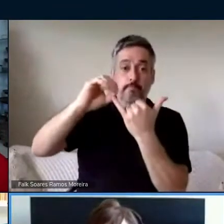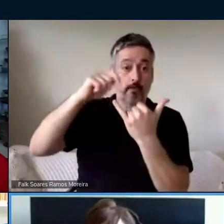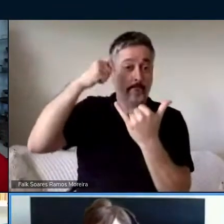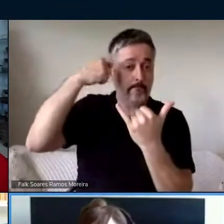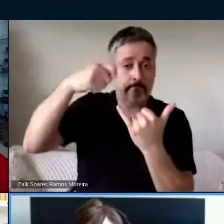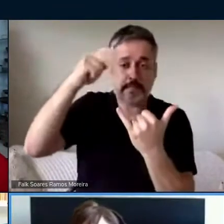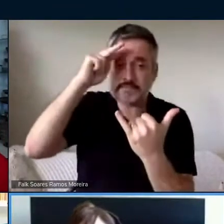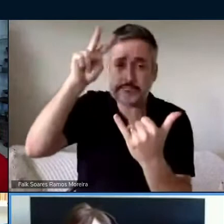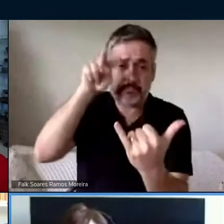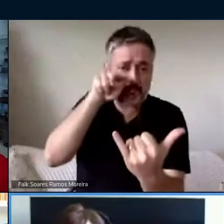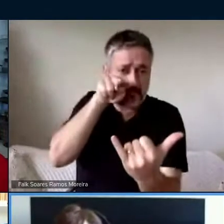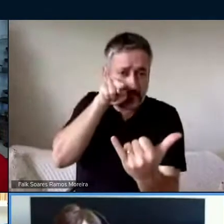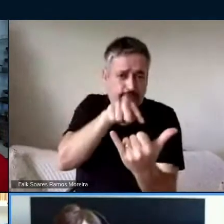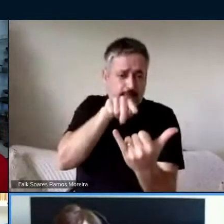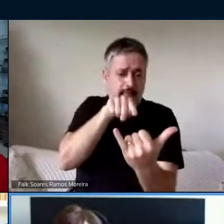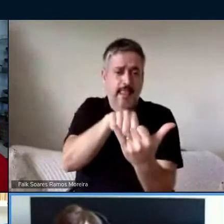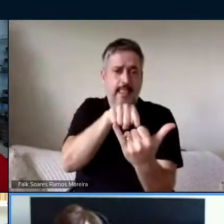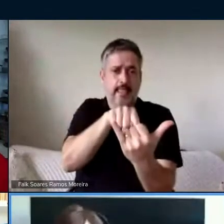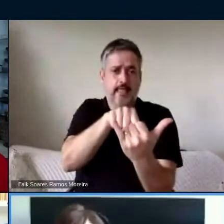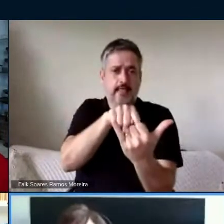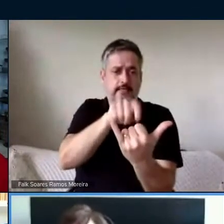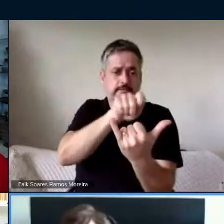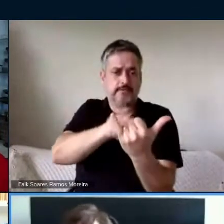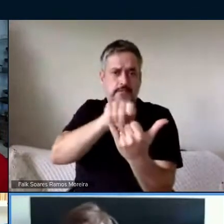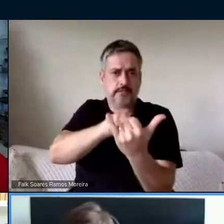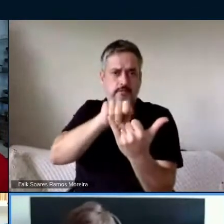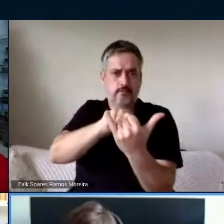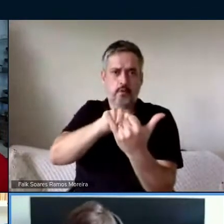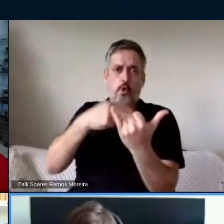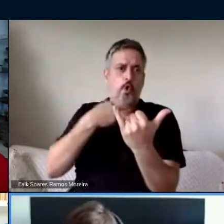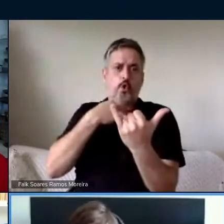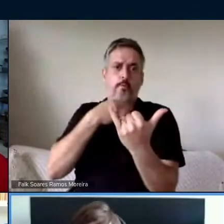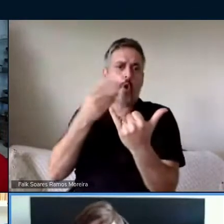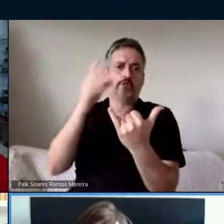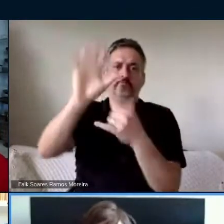que troca, vem para a construção do objeto do